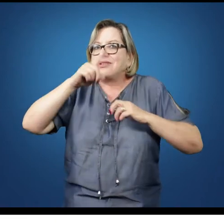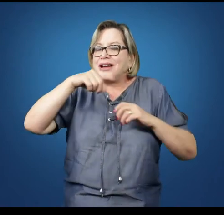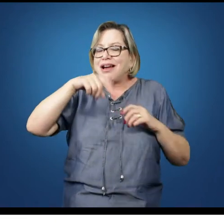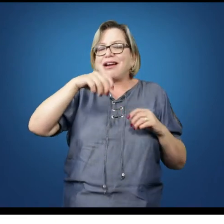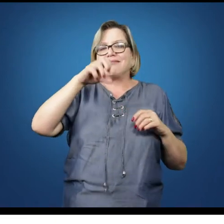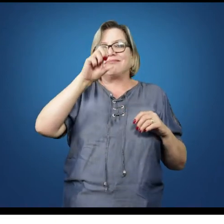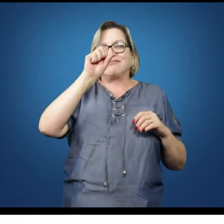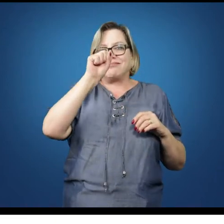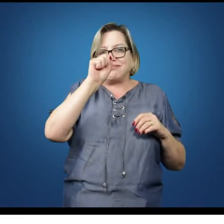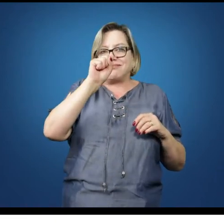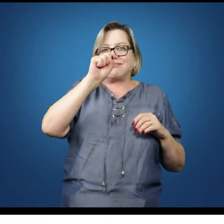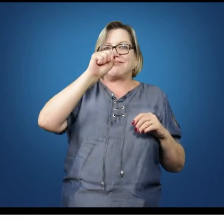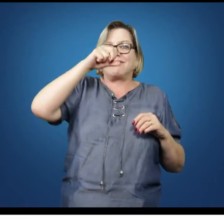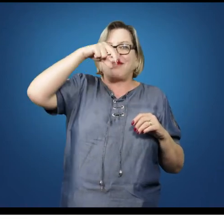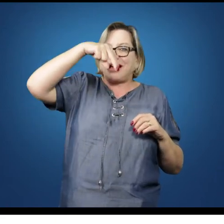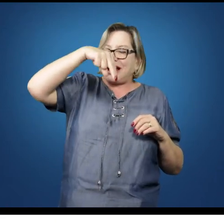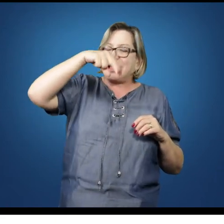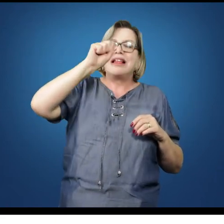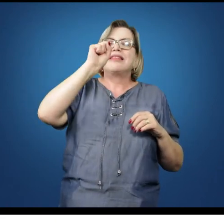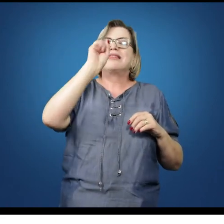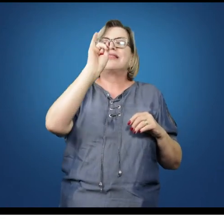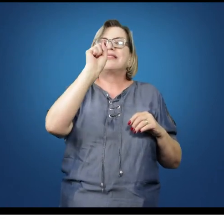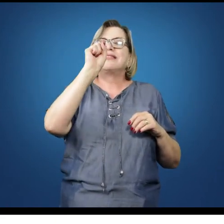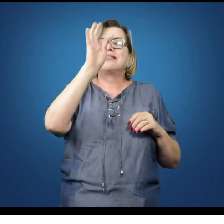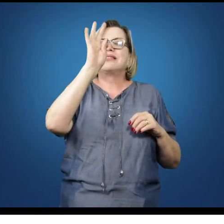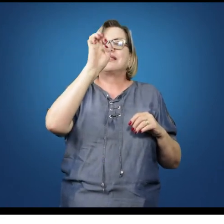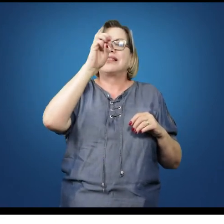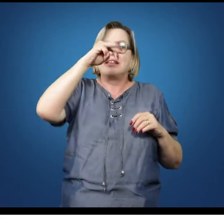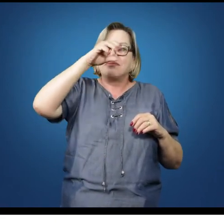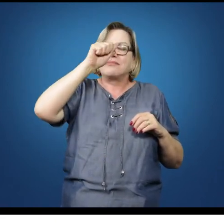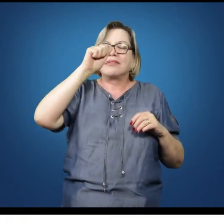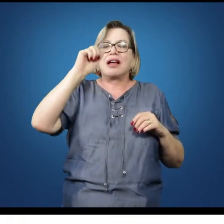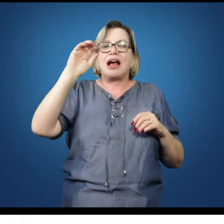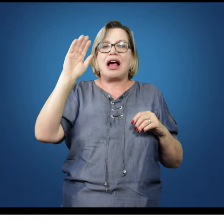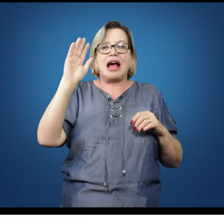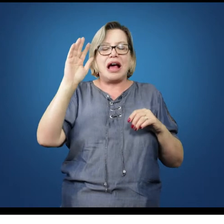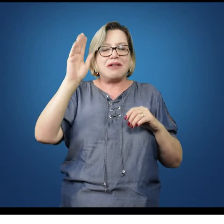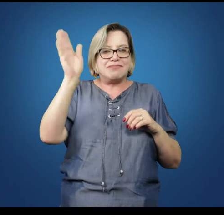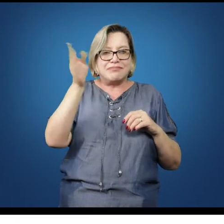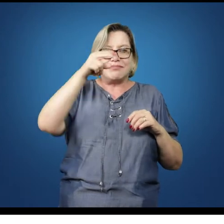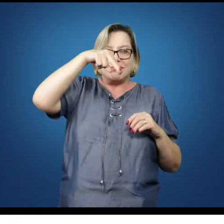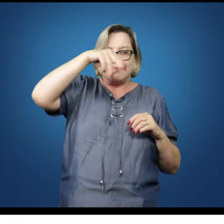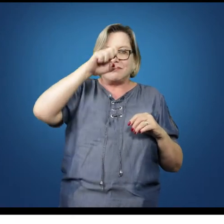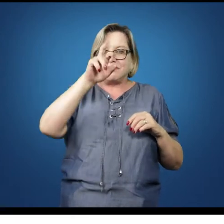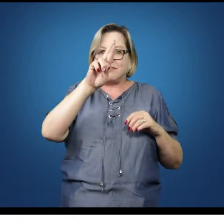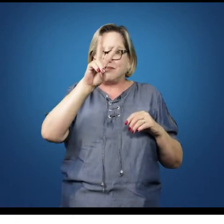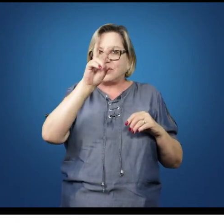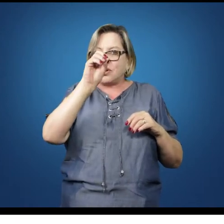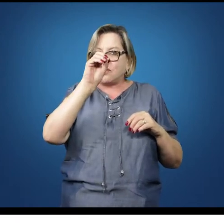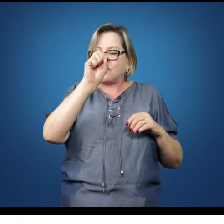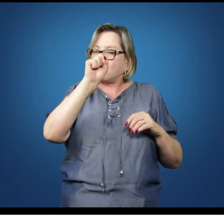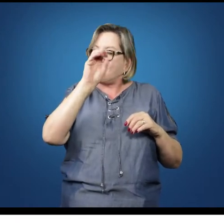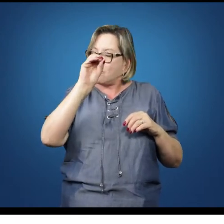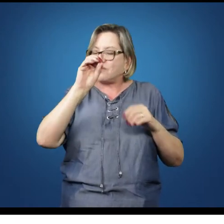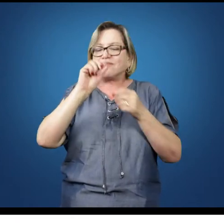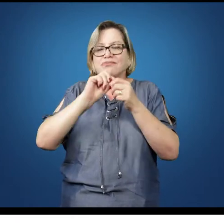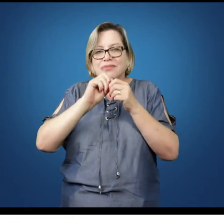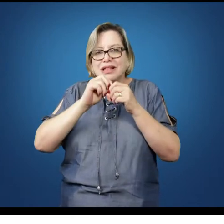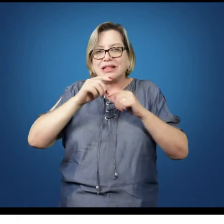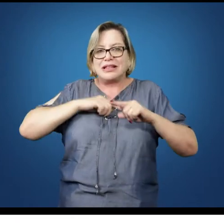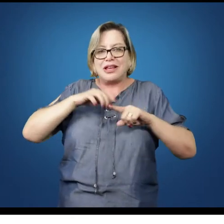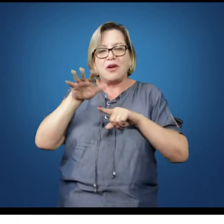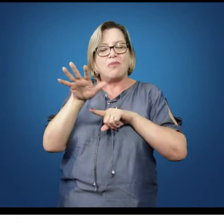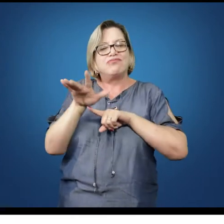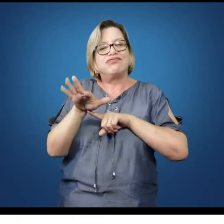nervoso, cujo papel intermediador é feito pelos neurônios, composto por dendritos e axônios.